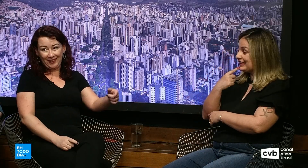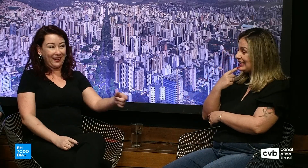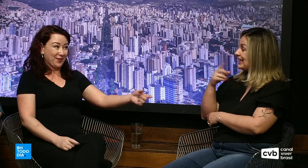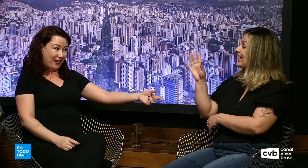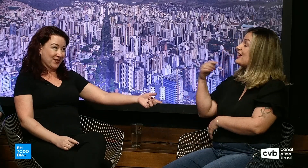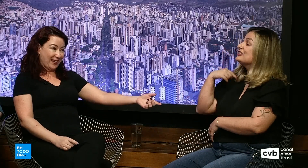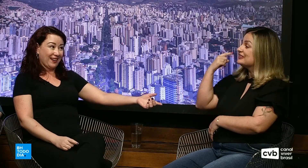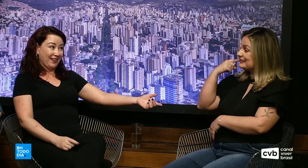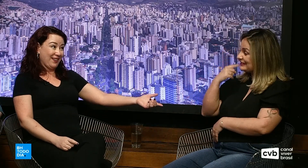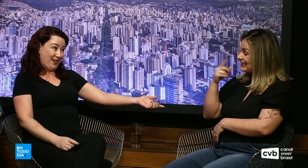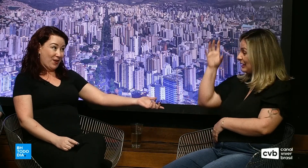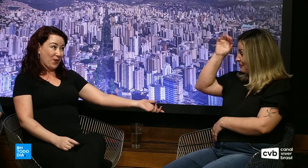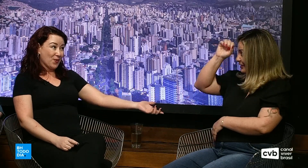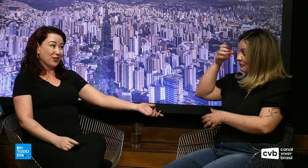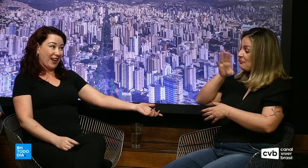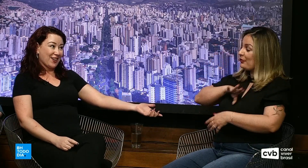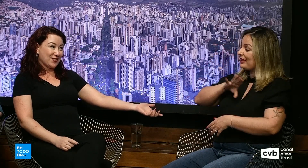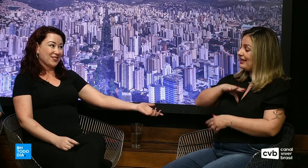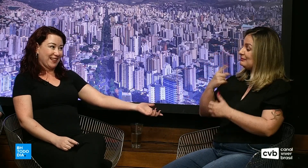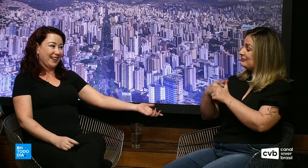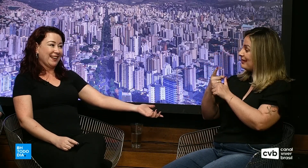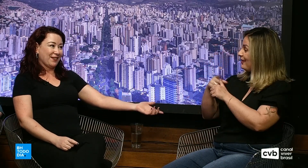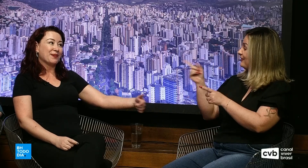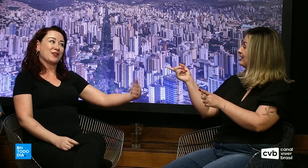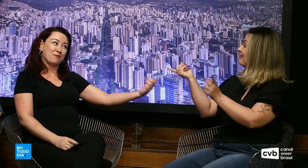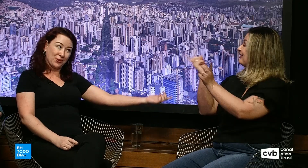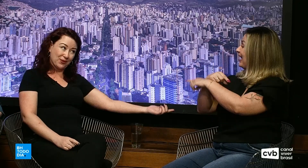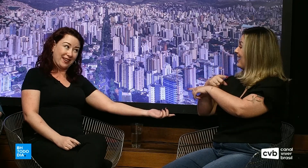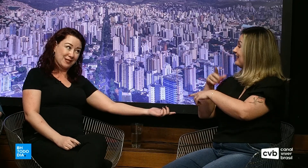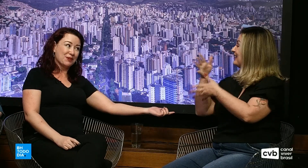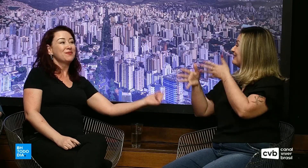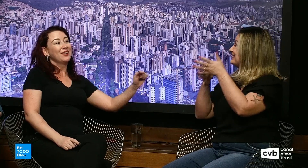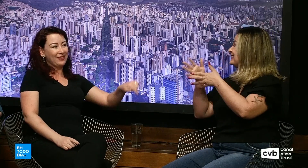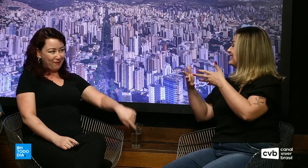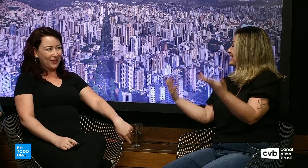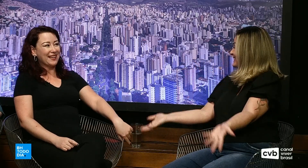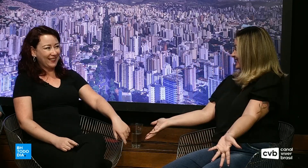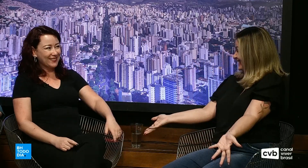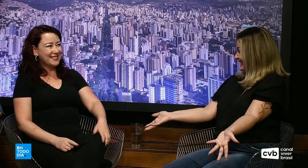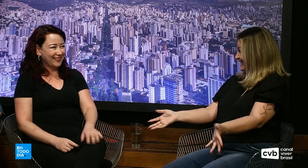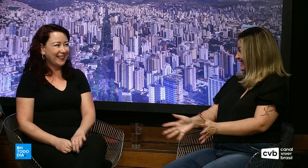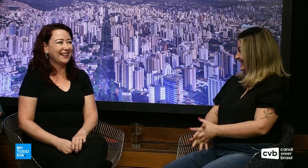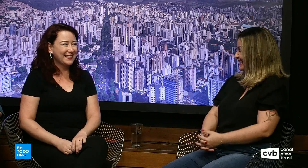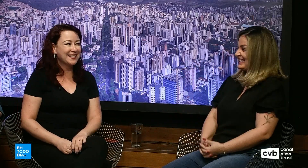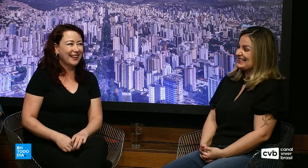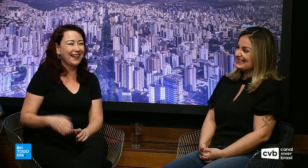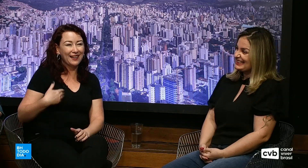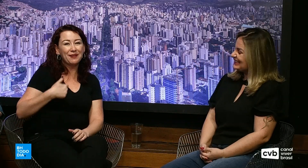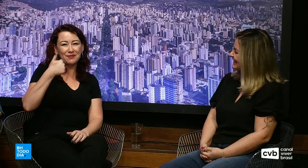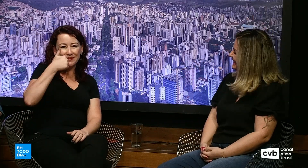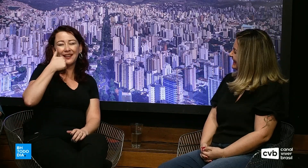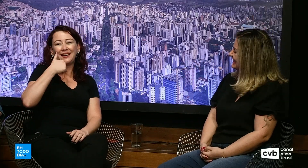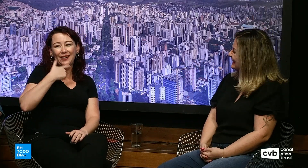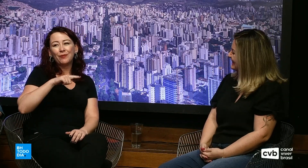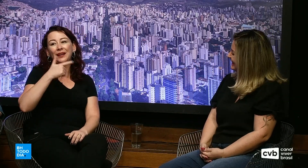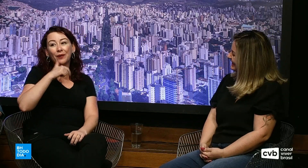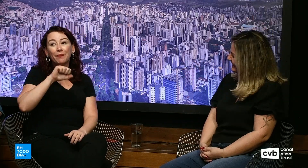que, né, no caso dela, é o contrário, né? Que aprendeu o português primeiro e depois a língua de sinais. E a minha primeira língua, a língua